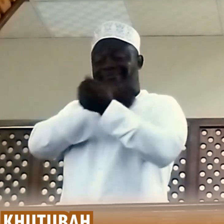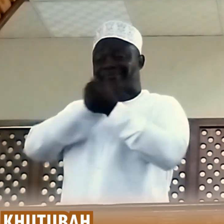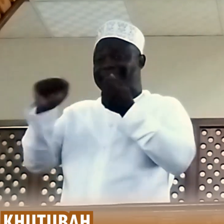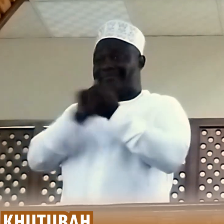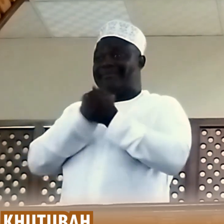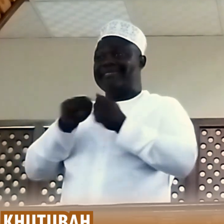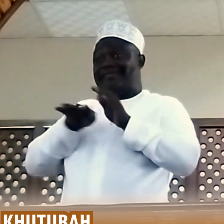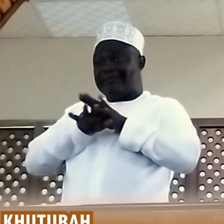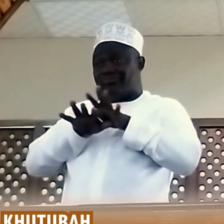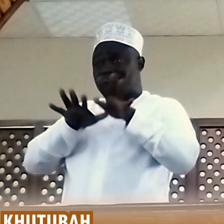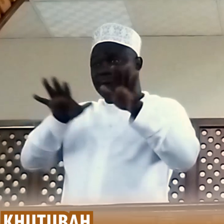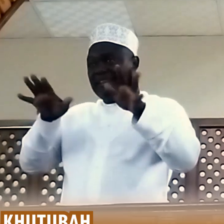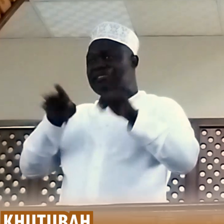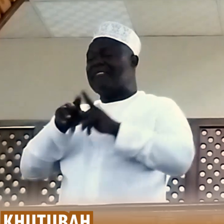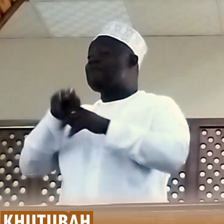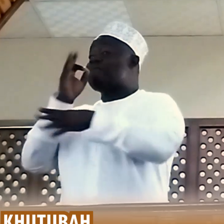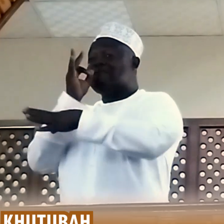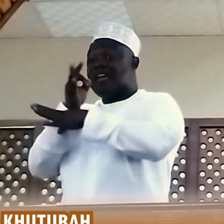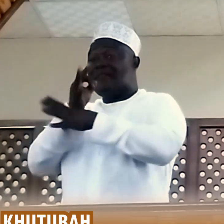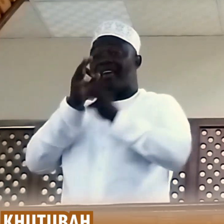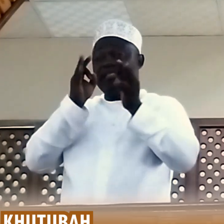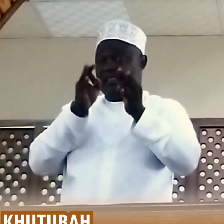وبأي اسم سميت